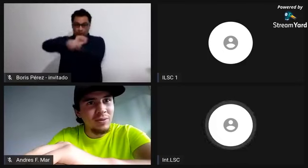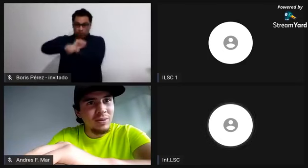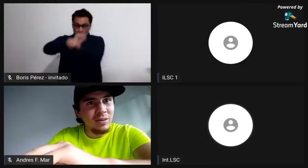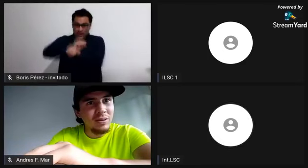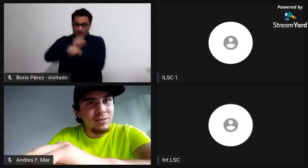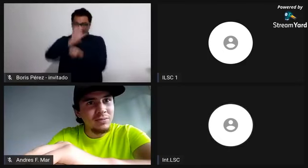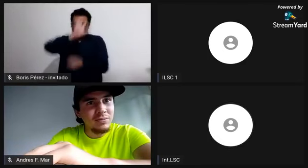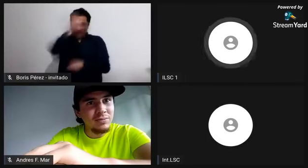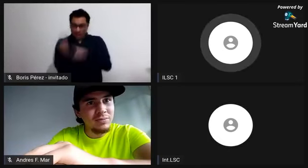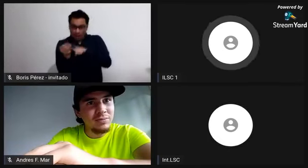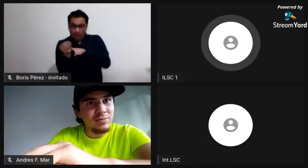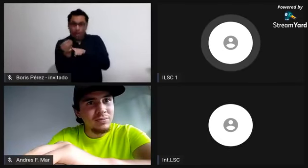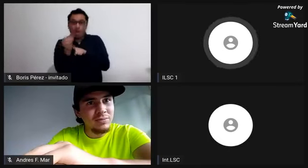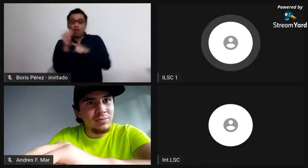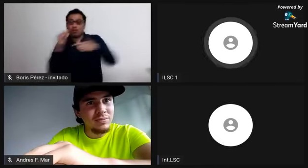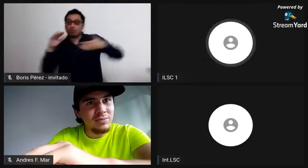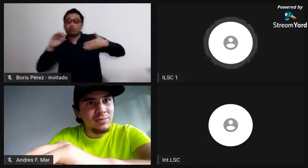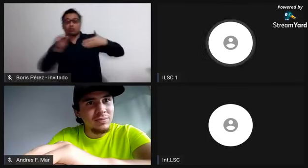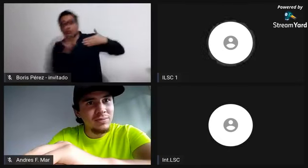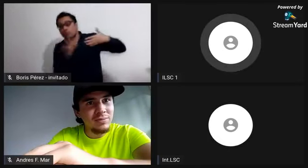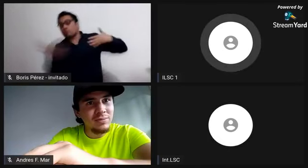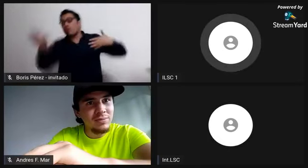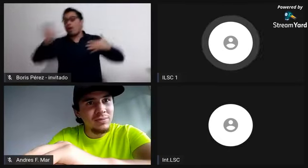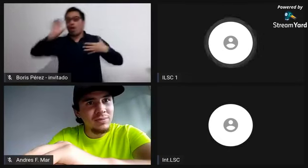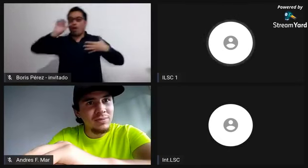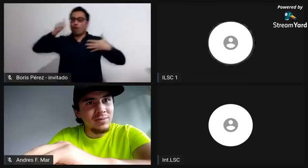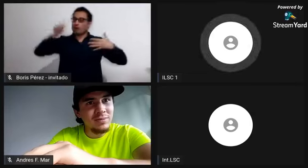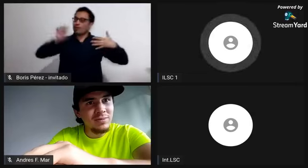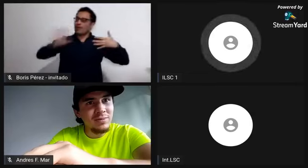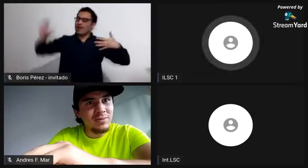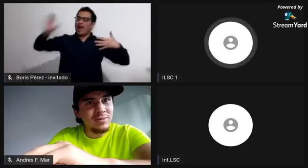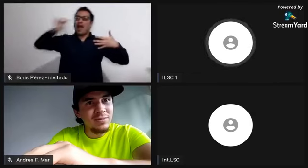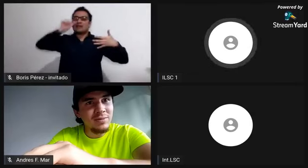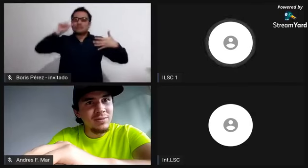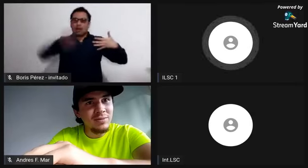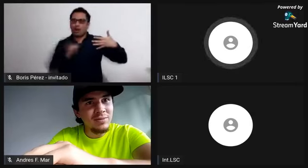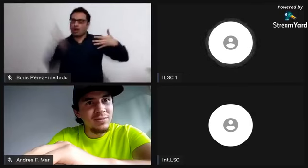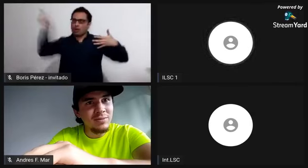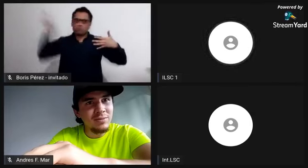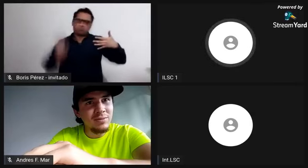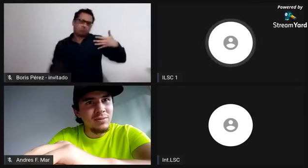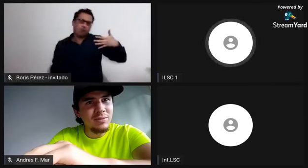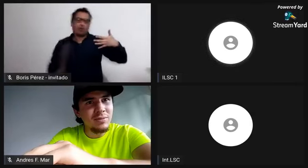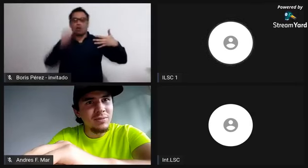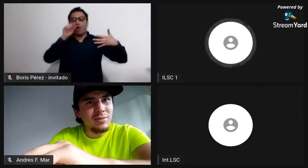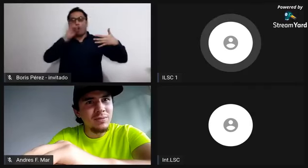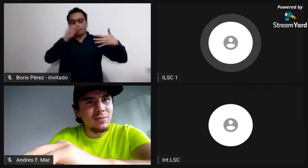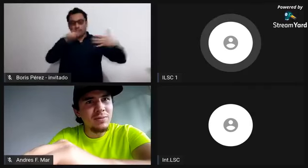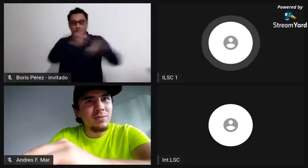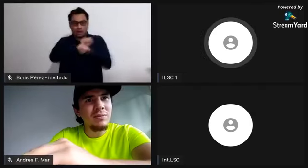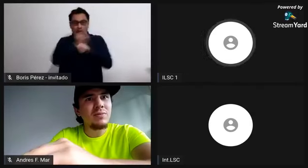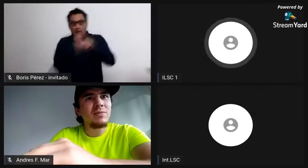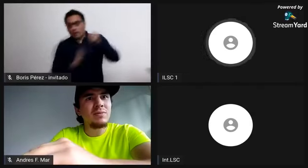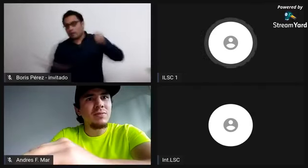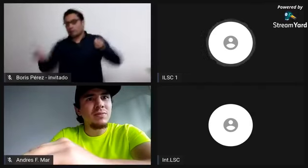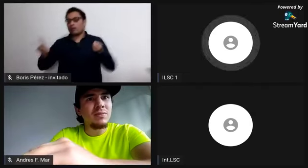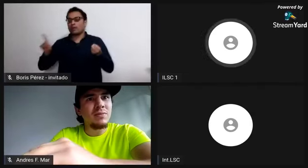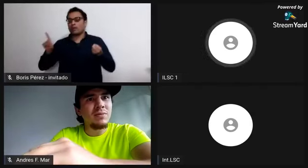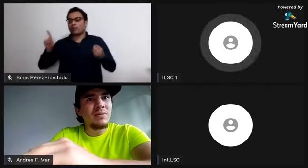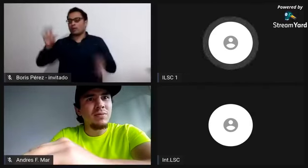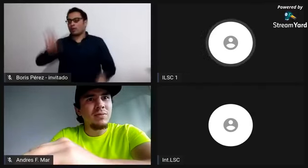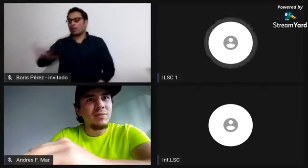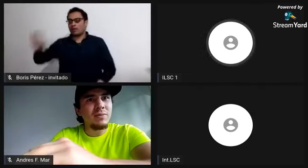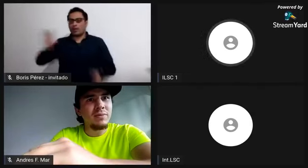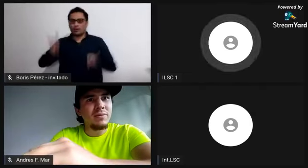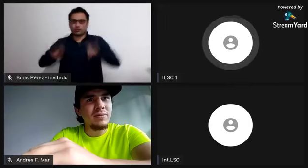cercano. Bueno, digamos que sí, pero también encontramos que algunos, por ejemplo,